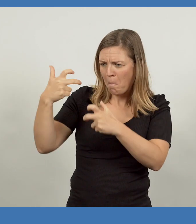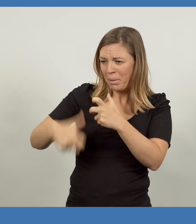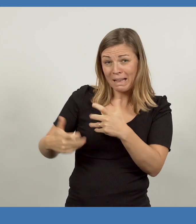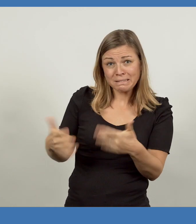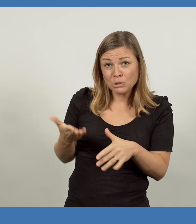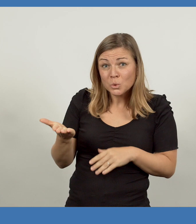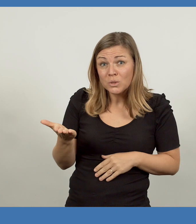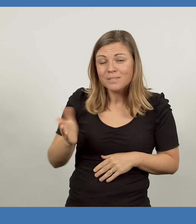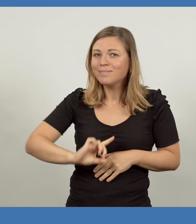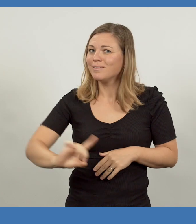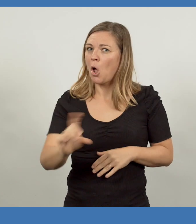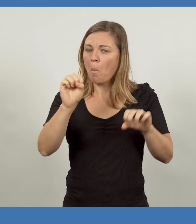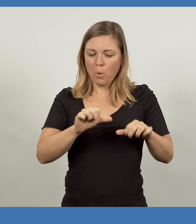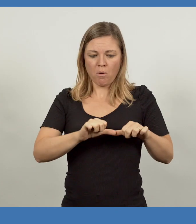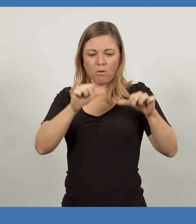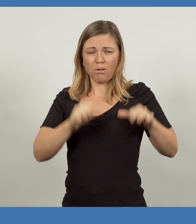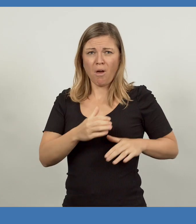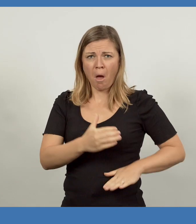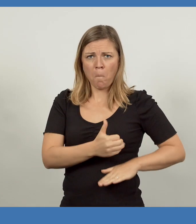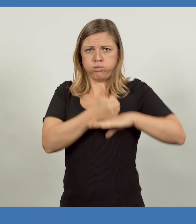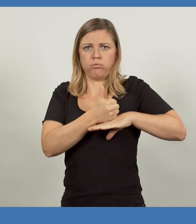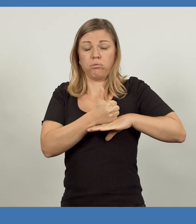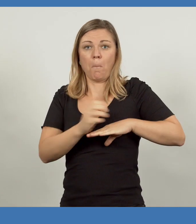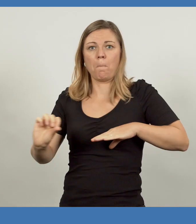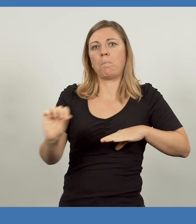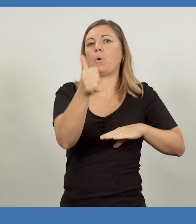idole, c'est ce qui prend la première place sur le trône de notre cœur.